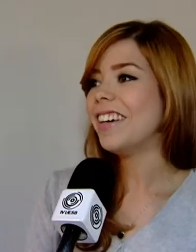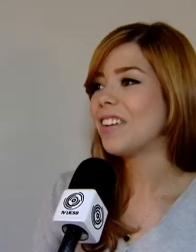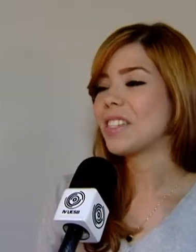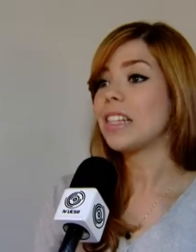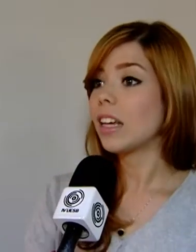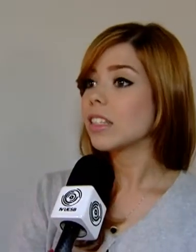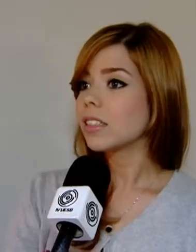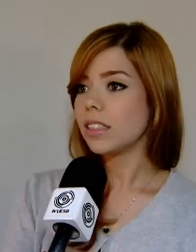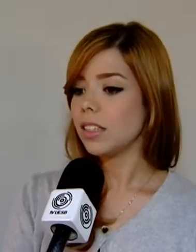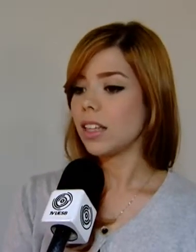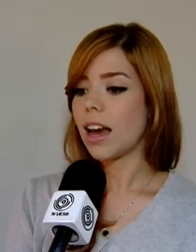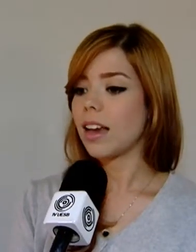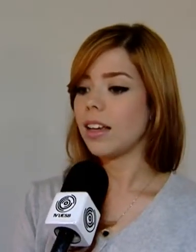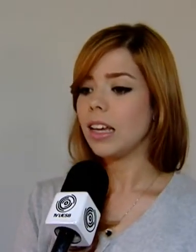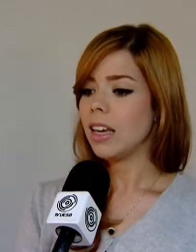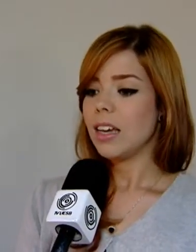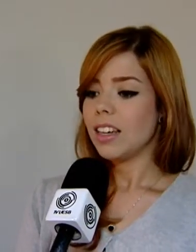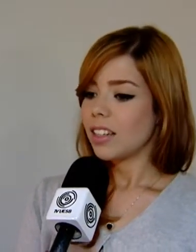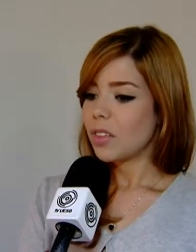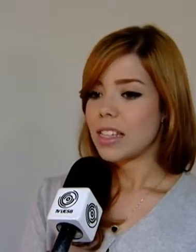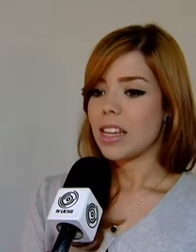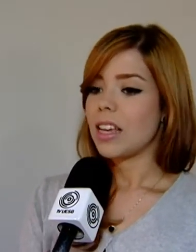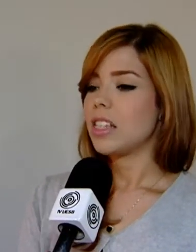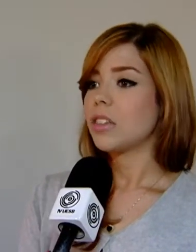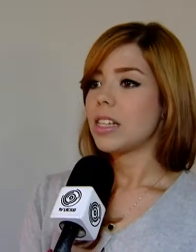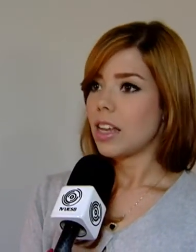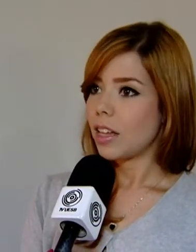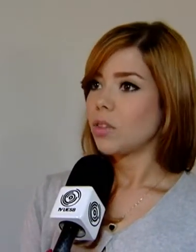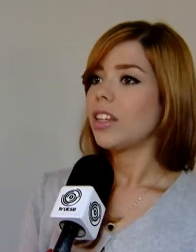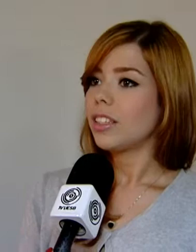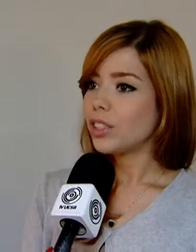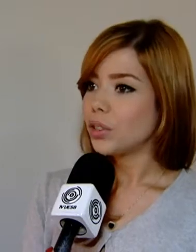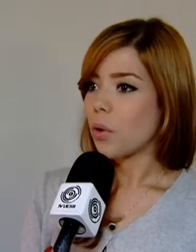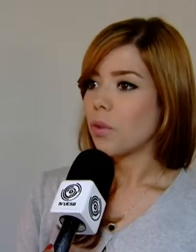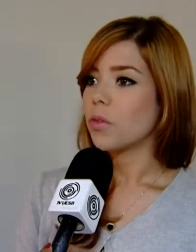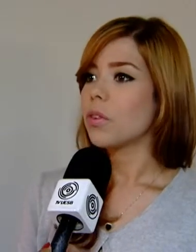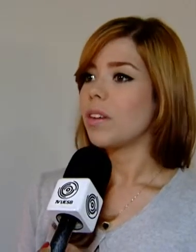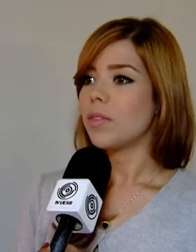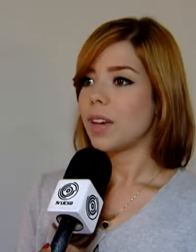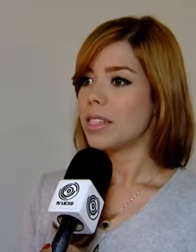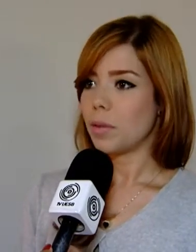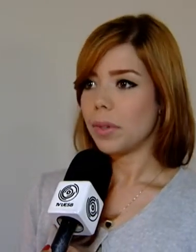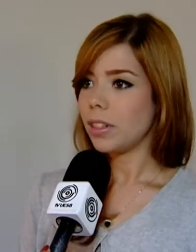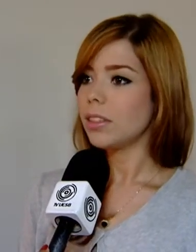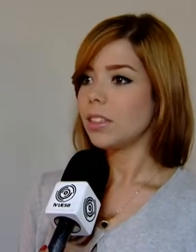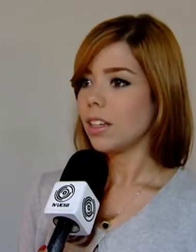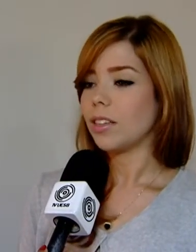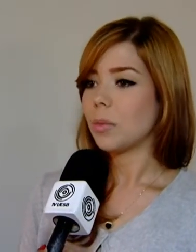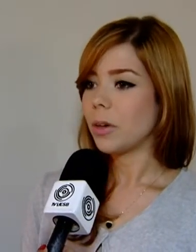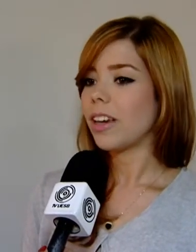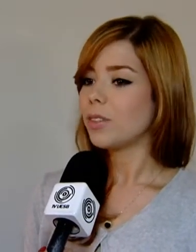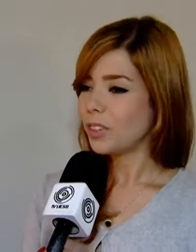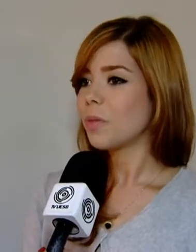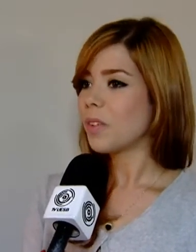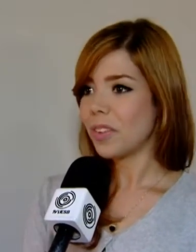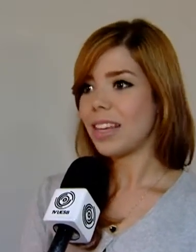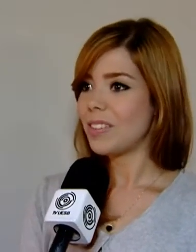Você tem que tentar e fazer se não der certo Tenta de novo e vai sempre tentando porque uma vez